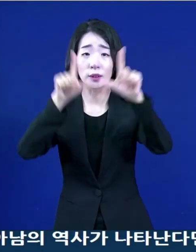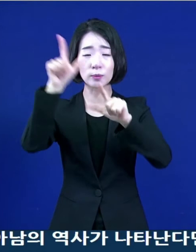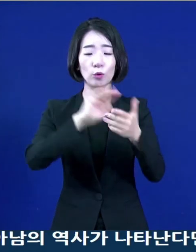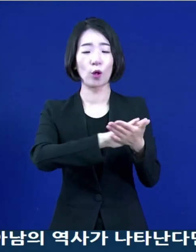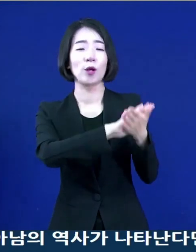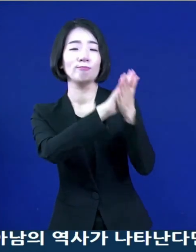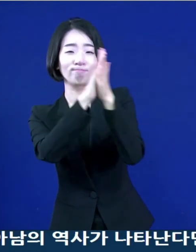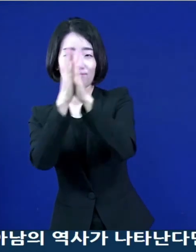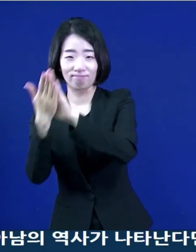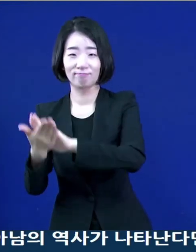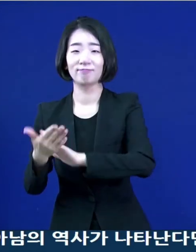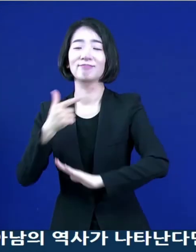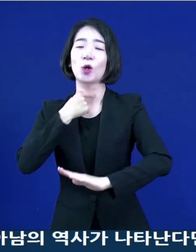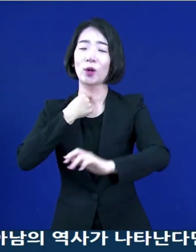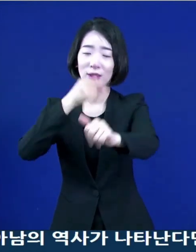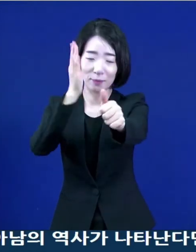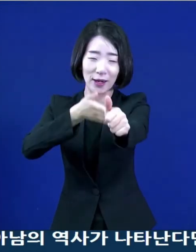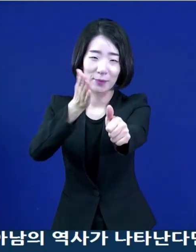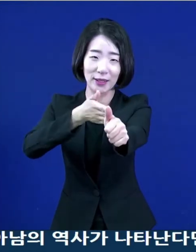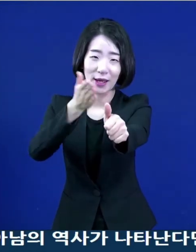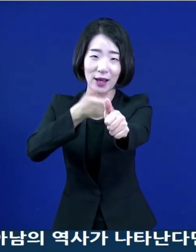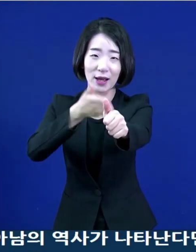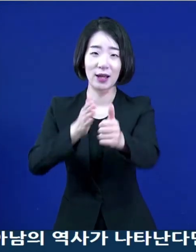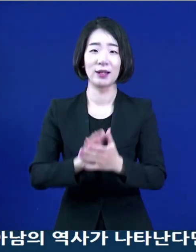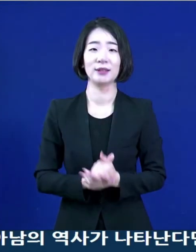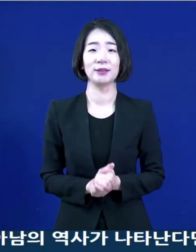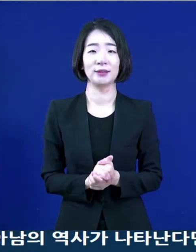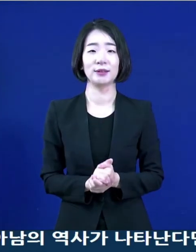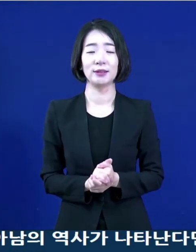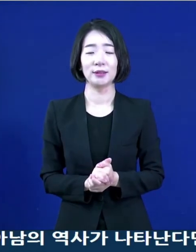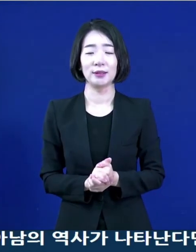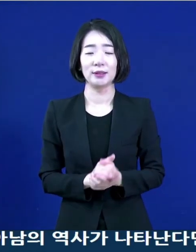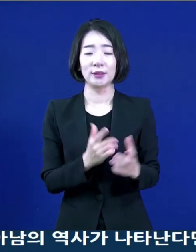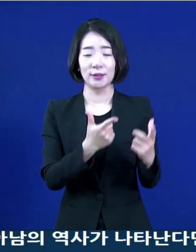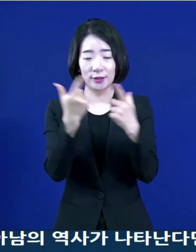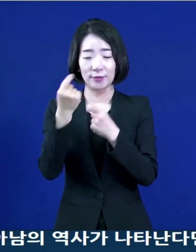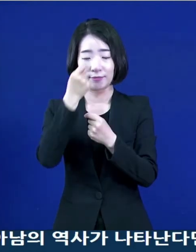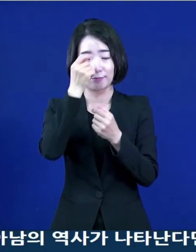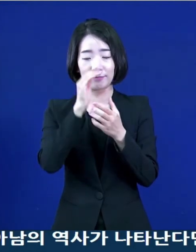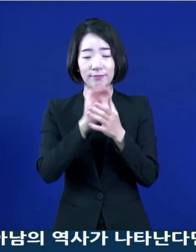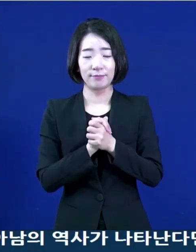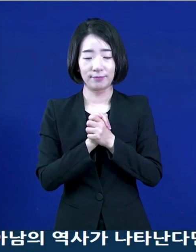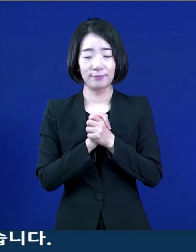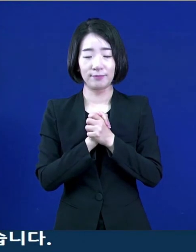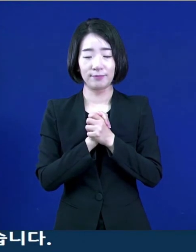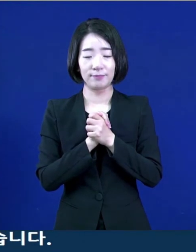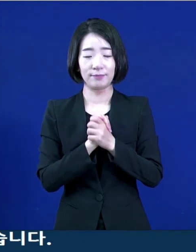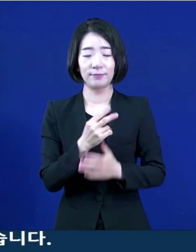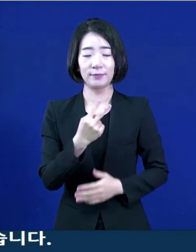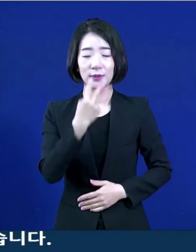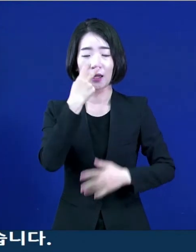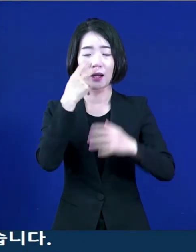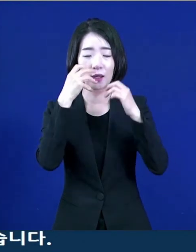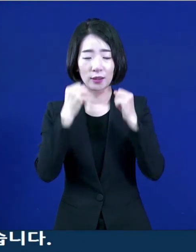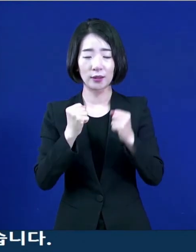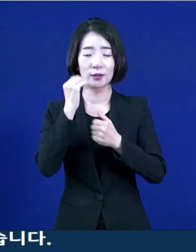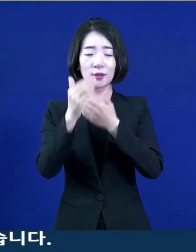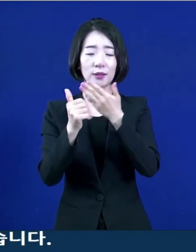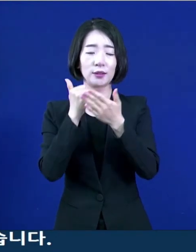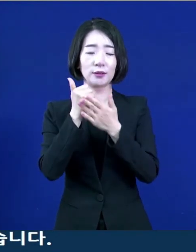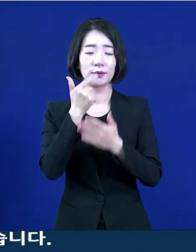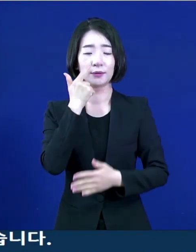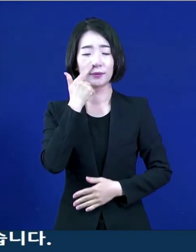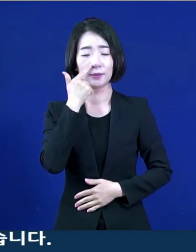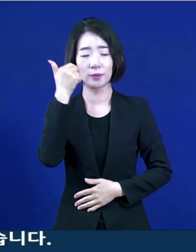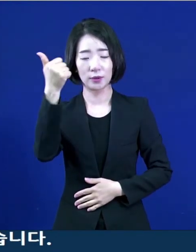안에서 소망합니다. 기도하겠습니다. 살아계신 아버지 하나님, 이 땅의 수많은